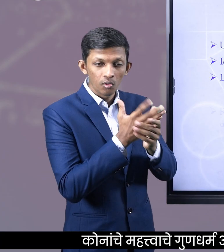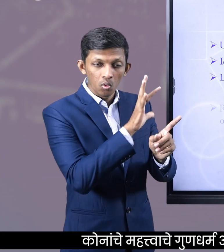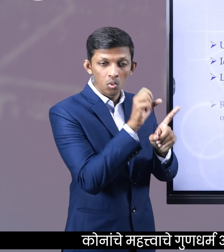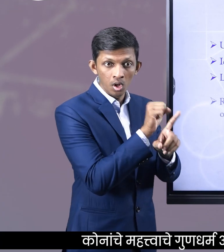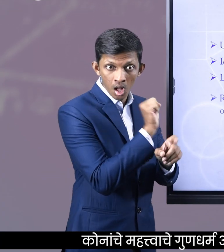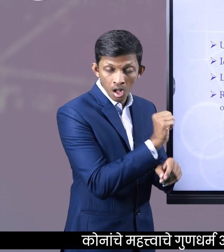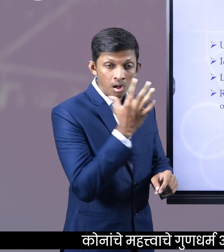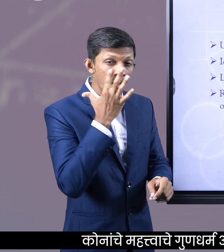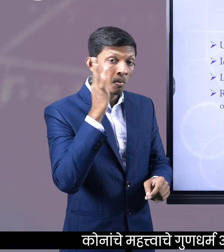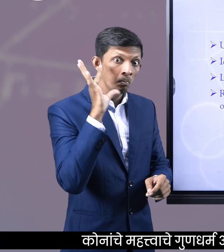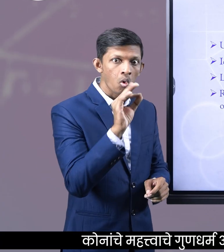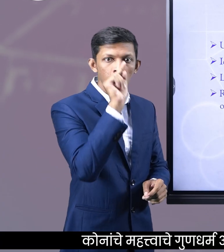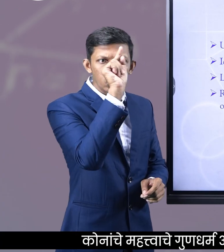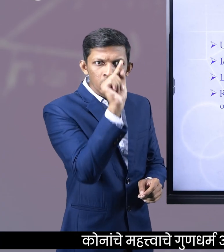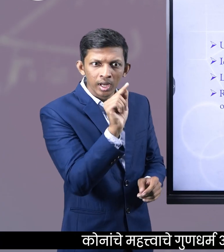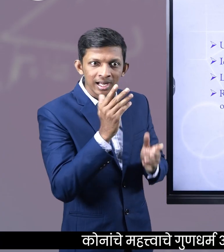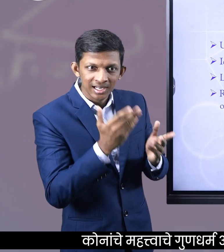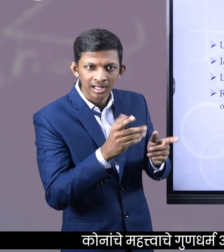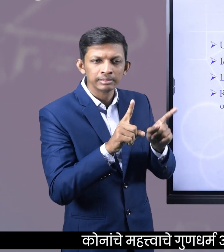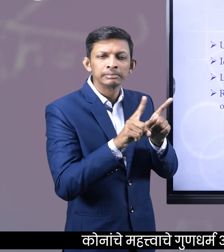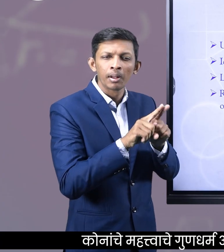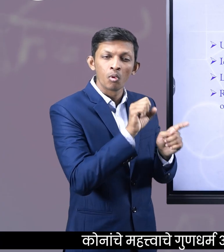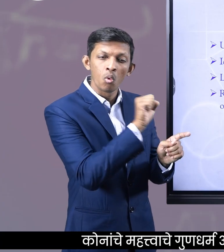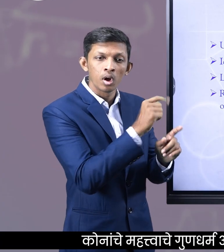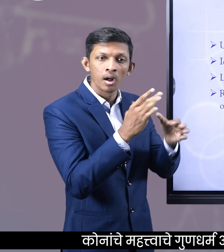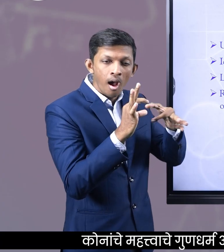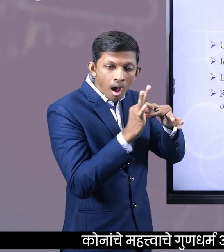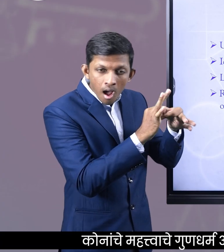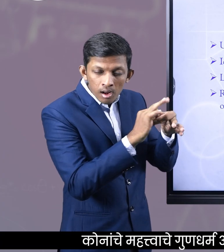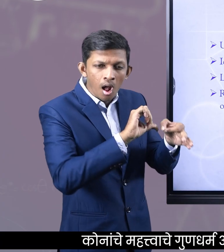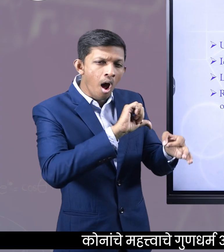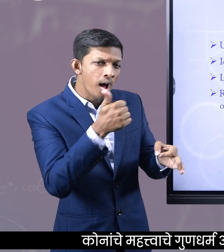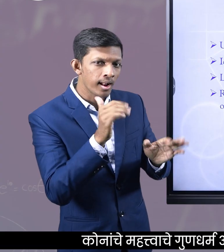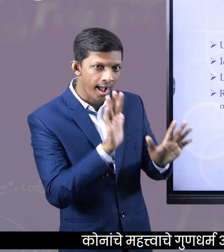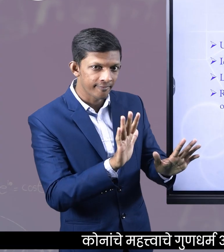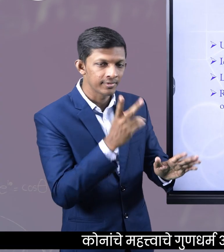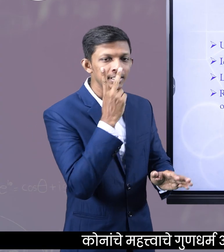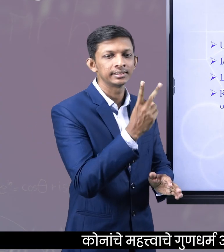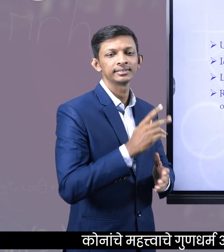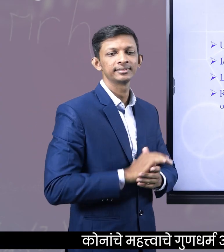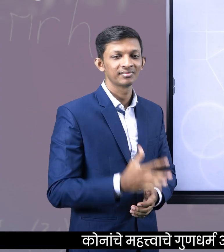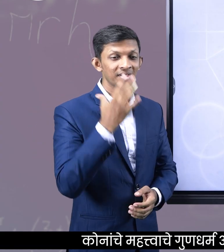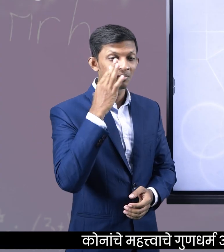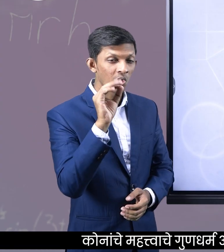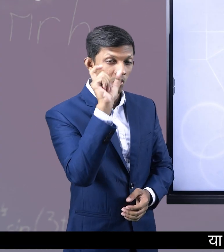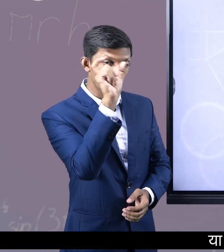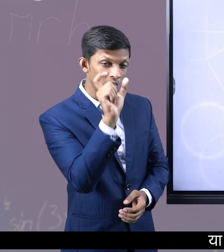कोनांचे महत्त्वाचे गुणधर्म आणि त्यांचे एकमेकांशी असलेले संबंध ओळखा. या